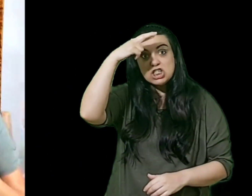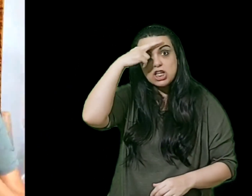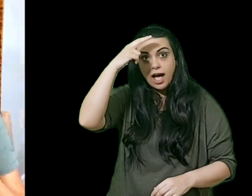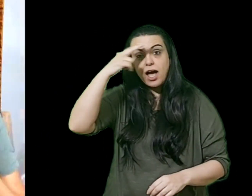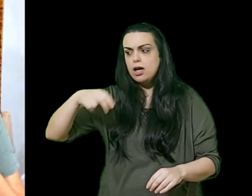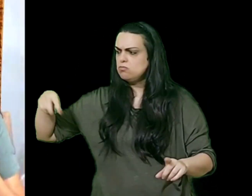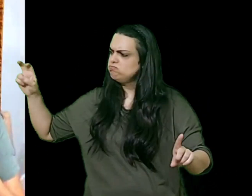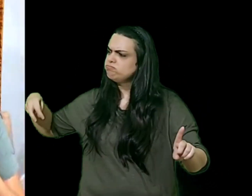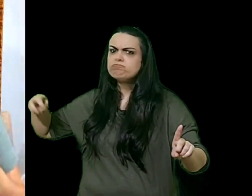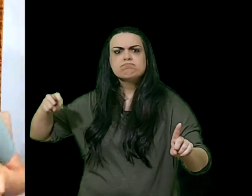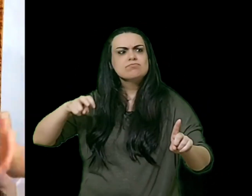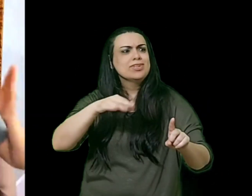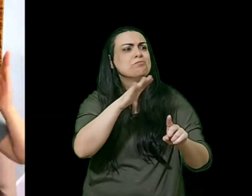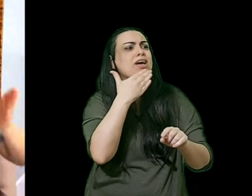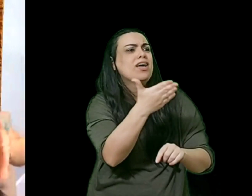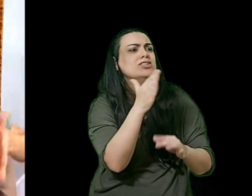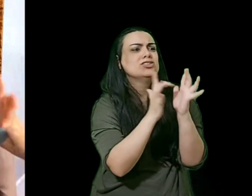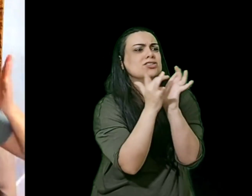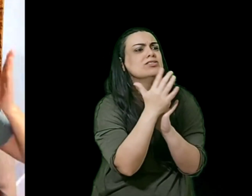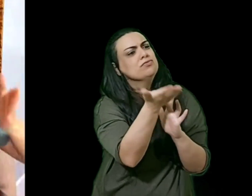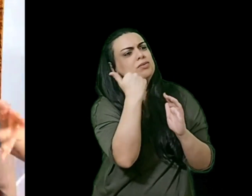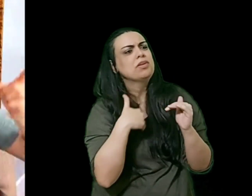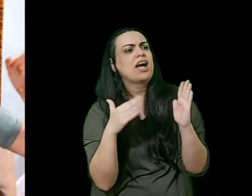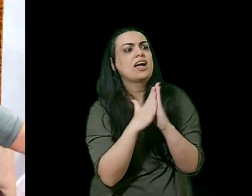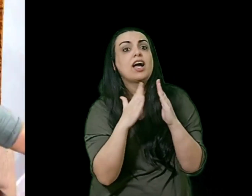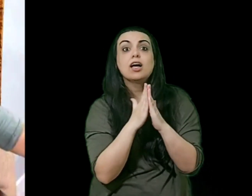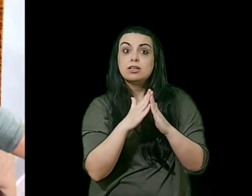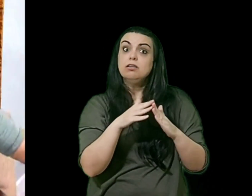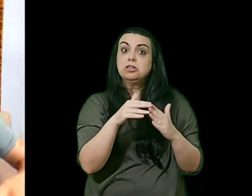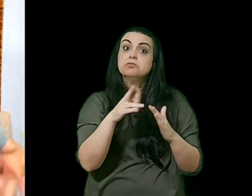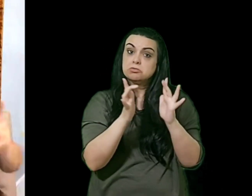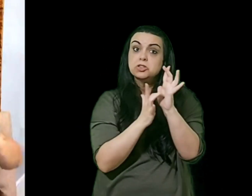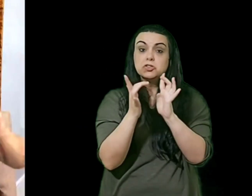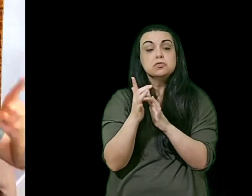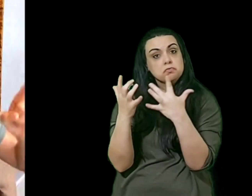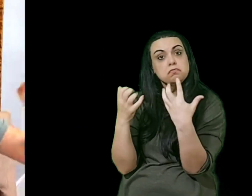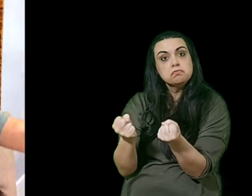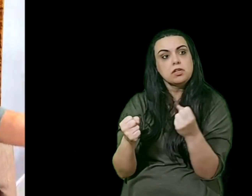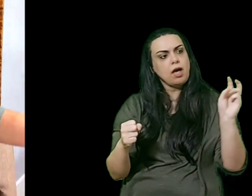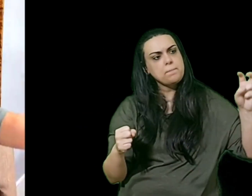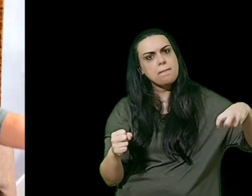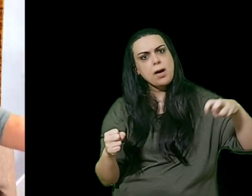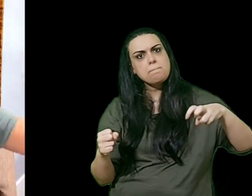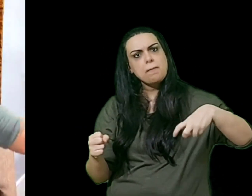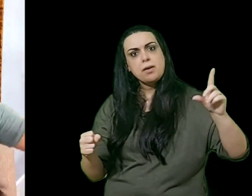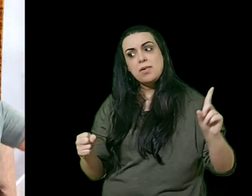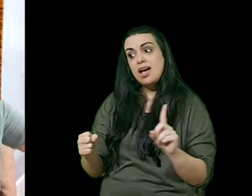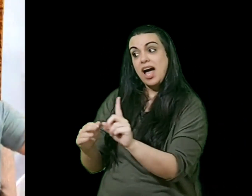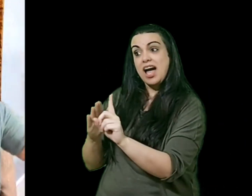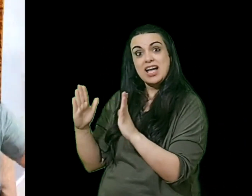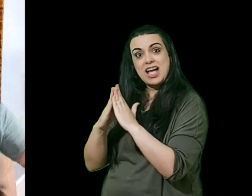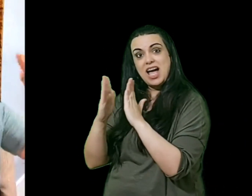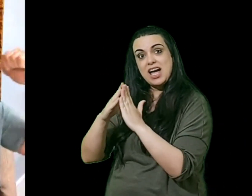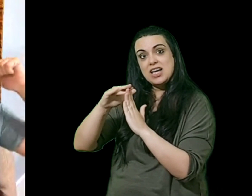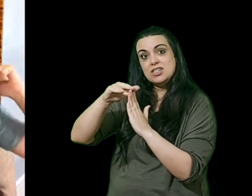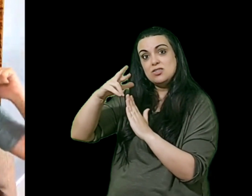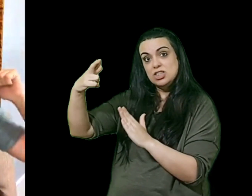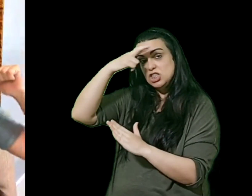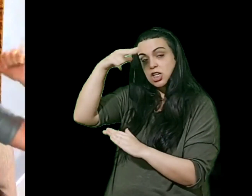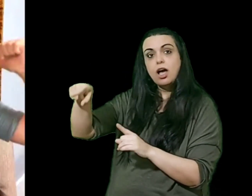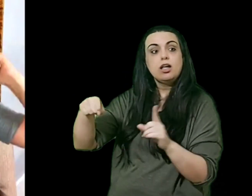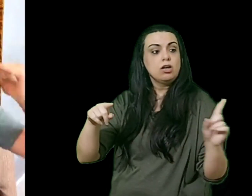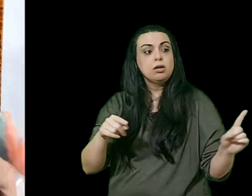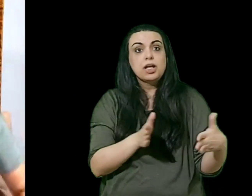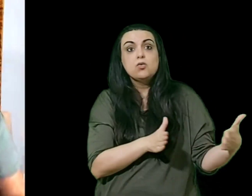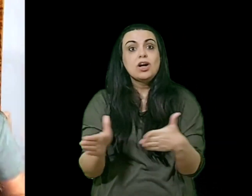pede ao Senhor para ir na casa dele. E o Senhor começa a tomar o rumo da casa de Jairo. Só que no meio do caminho da casa de Jairo, quem vem? A mulher do fluxo